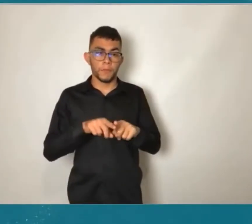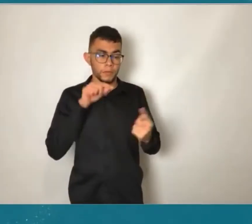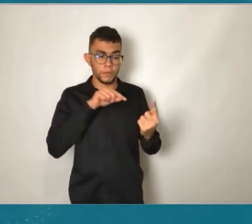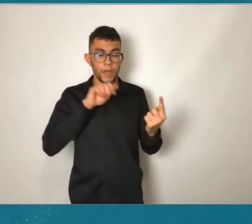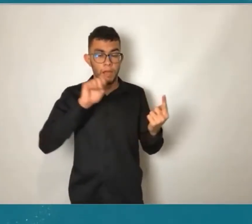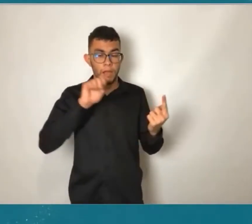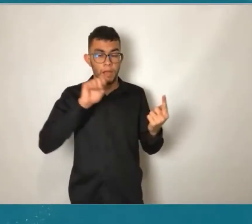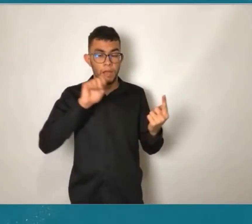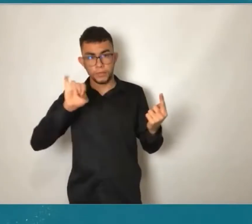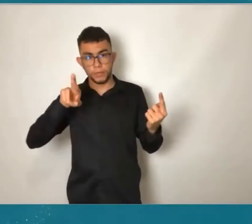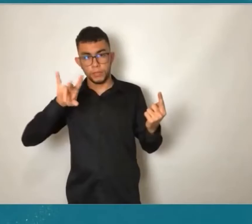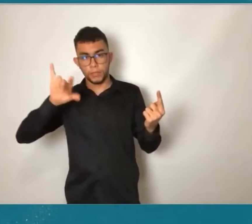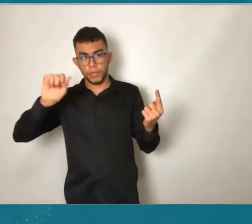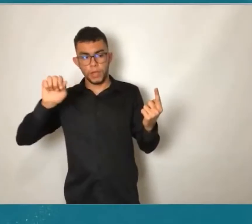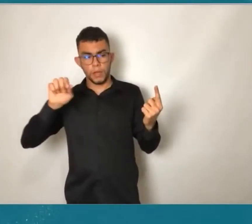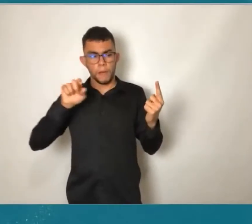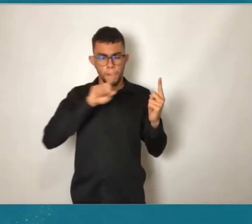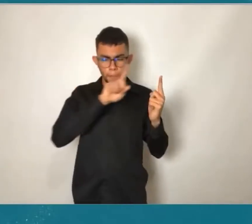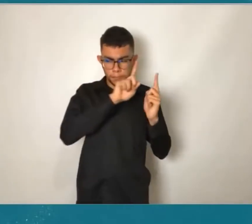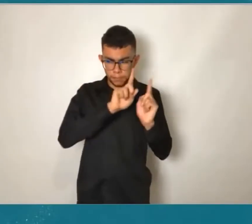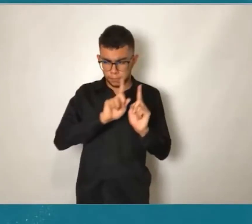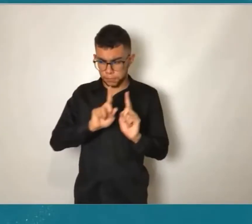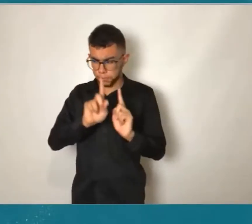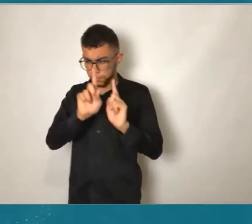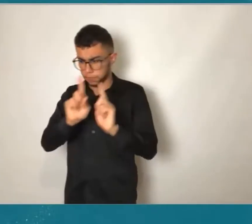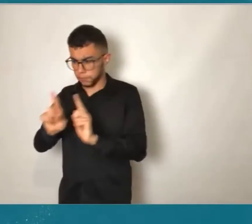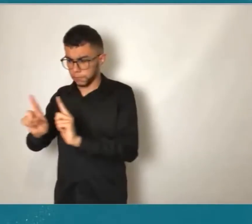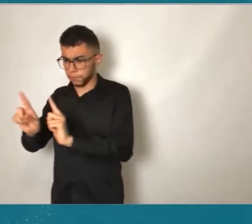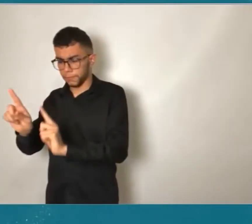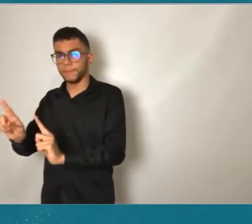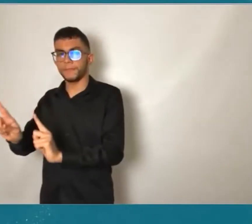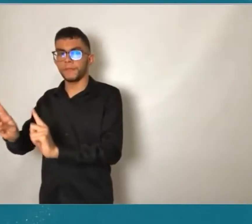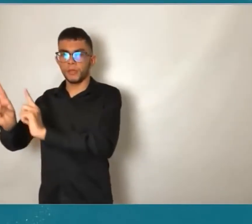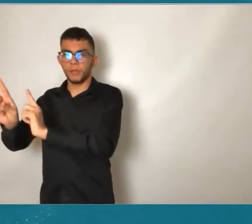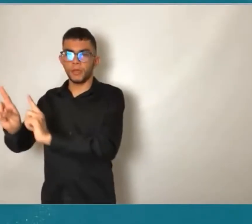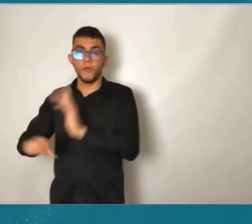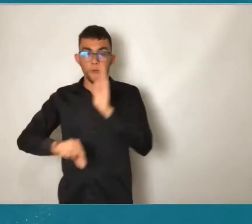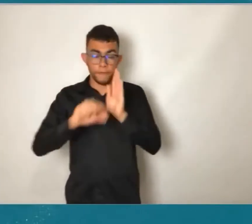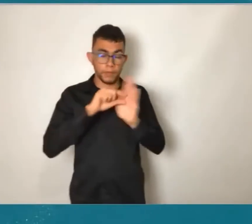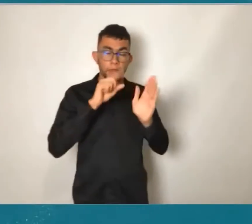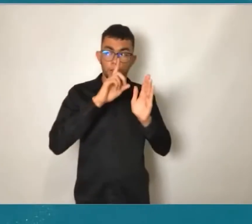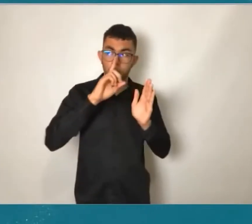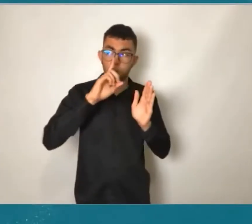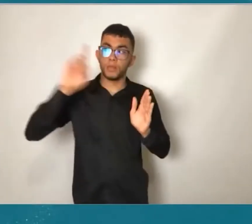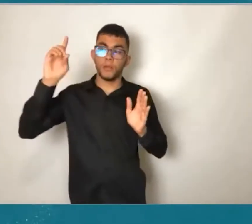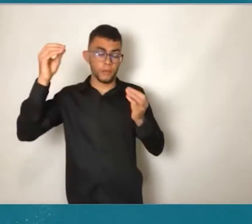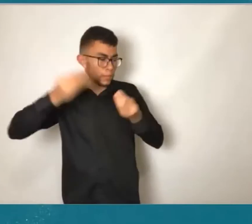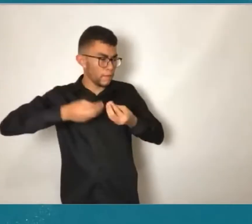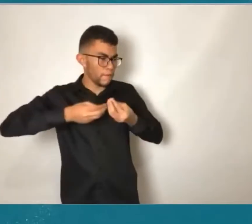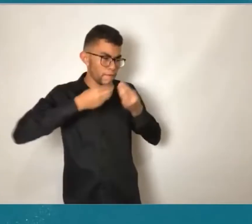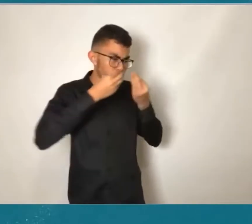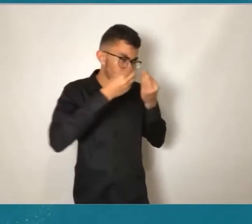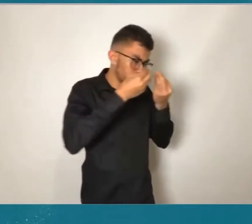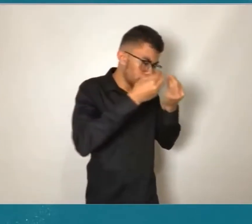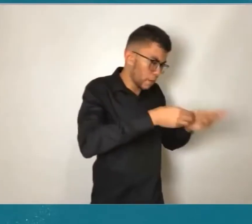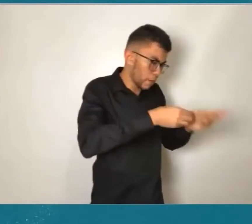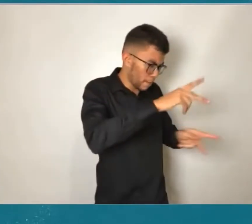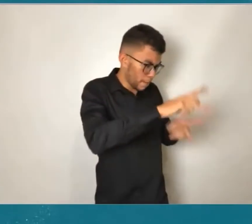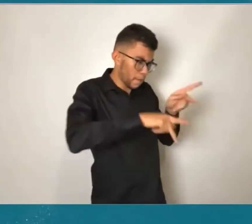falou? Acás, porém, disse: não o pedirei, nem tentarei ao Senhor. Parece bonito, né? Não tentarei ao Senhor, mas ele